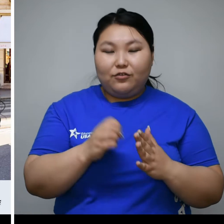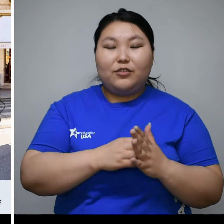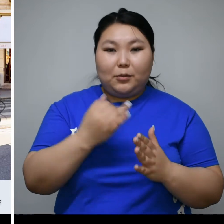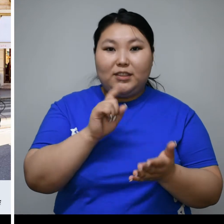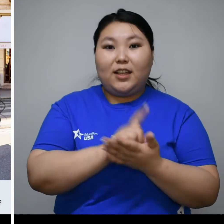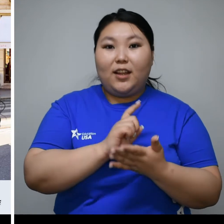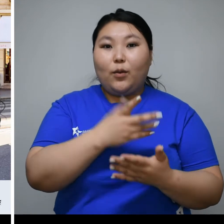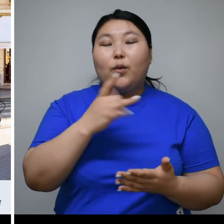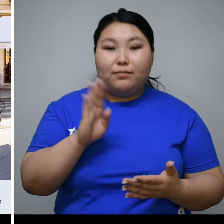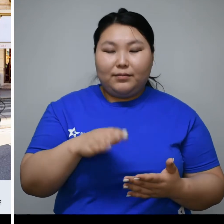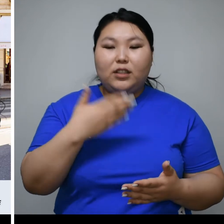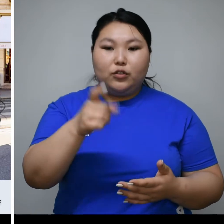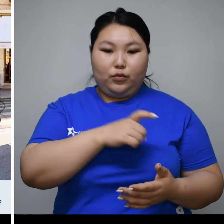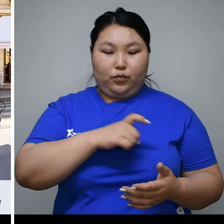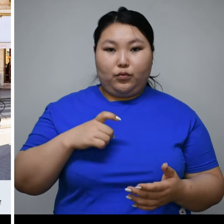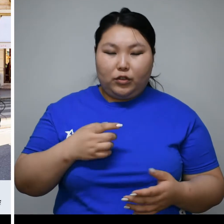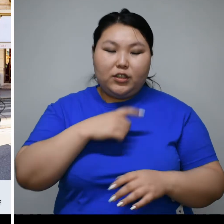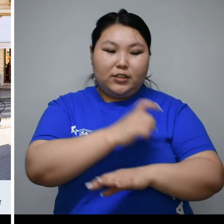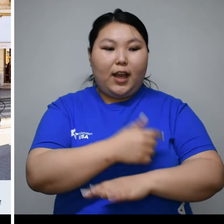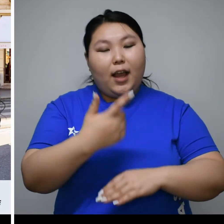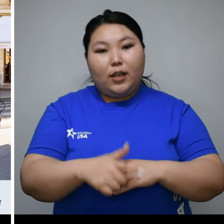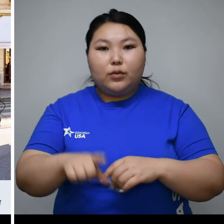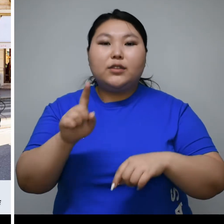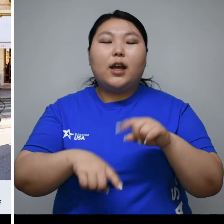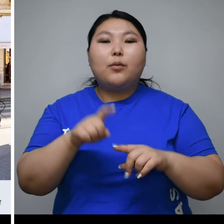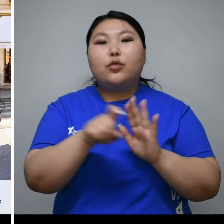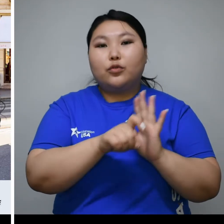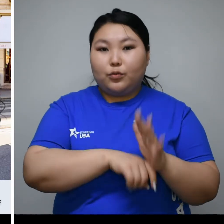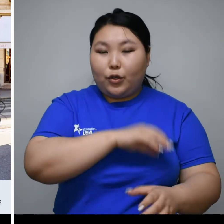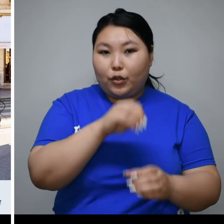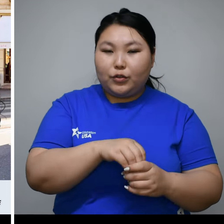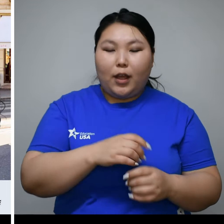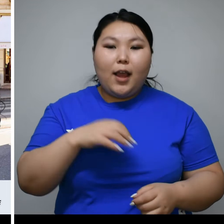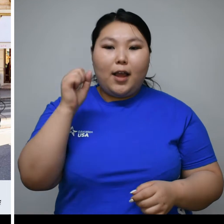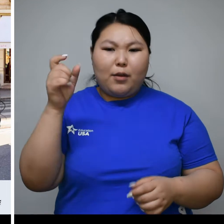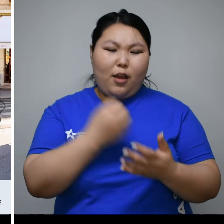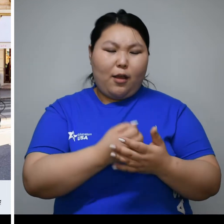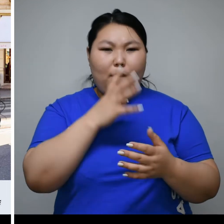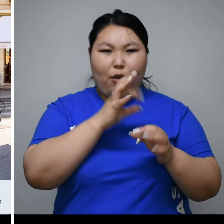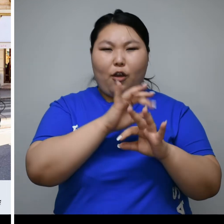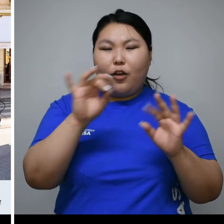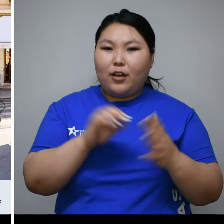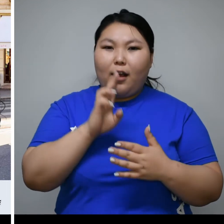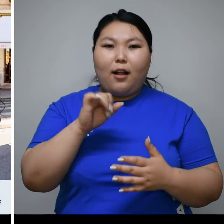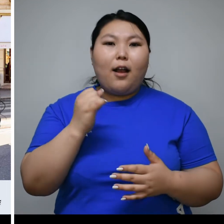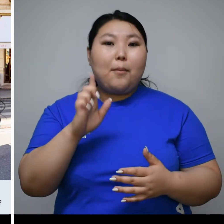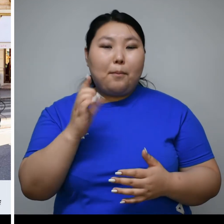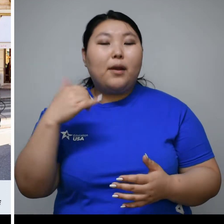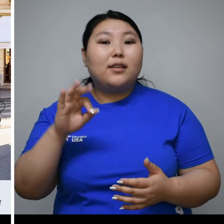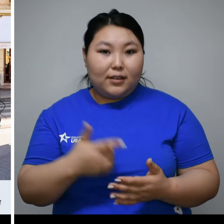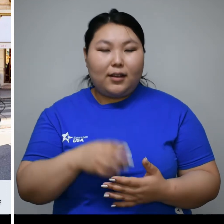тийм шалгуур байдаг. Тэгэхээр чиний хувьд хичээлээс гадуурх ямар хөтөлбөрүүдэд оролцчихив? Тэгэд Америкт чинь маш олон төрлийн клабууд байдаг шүү